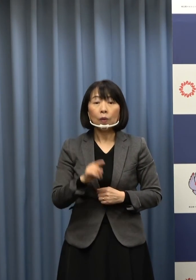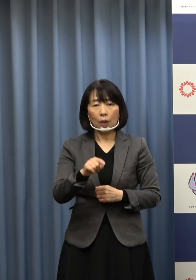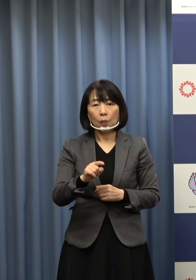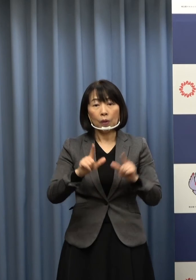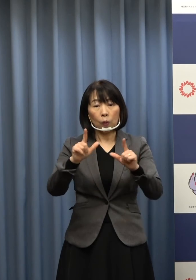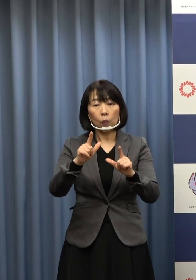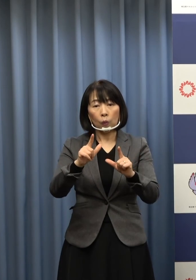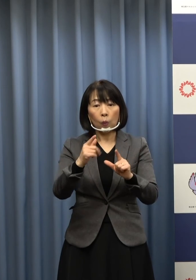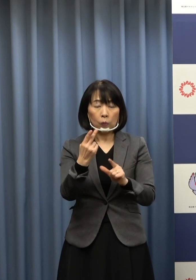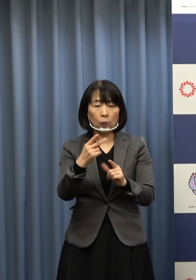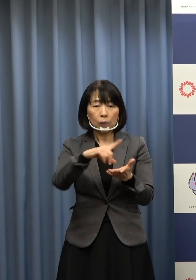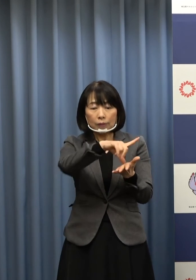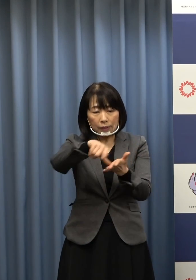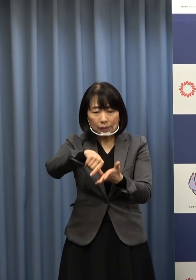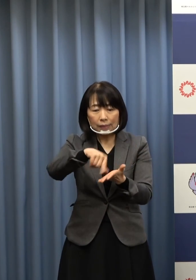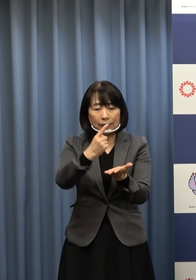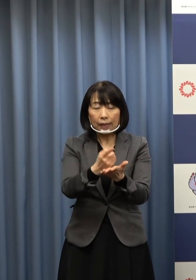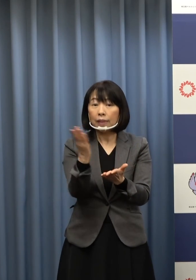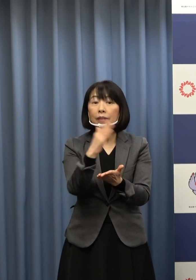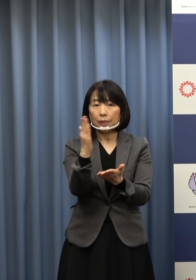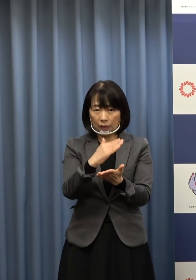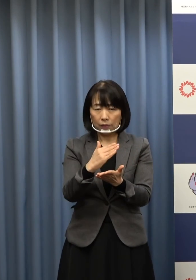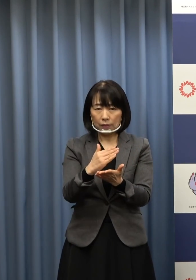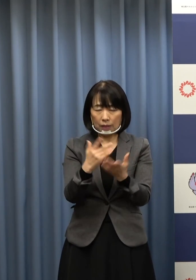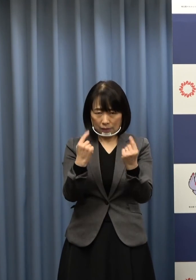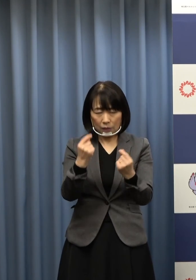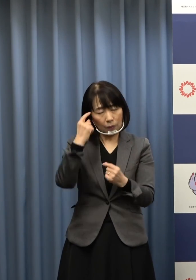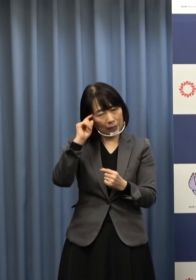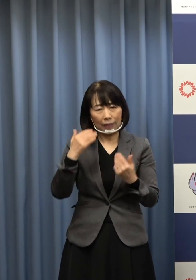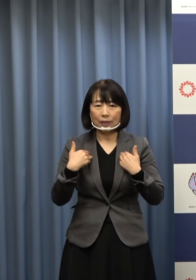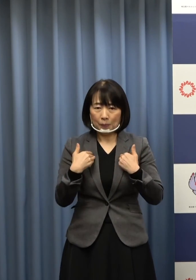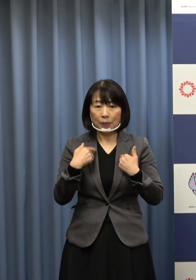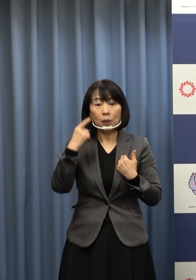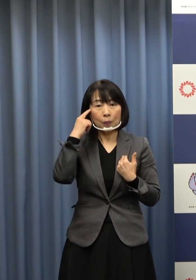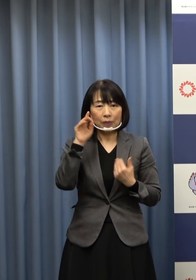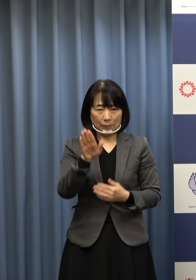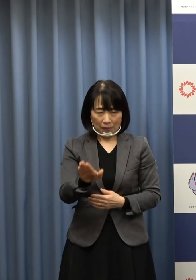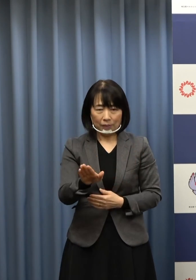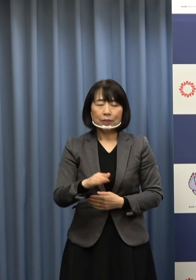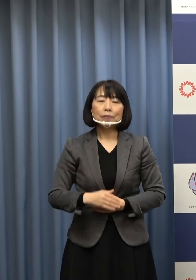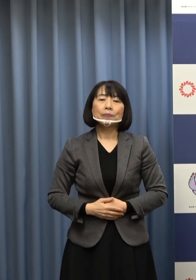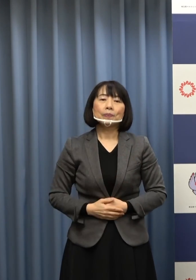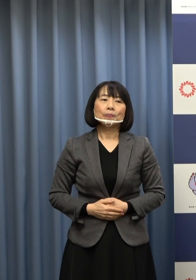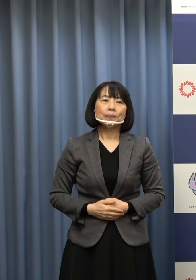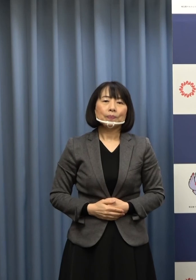じゃないと思いますけれども、あの強く意識しているところです。